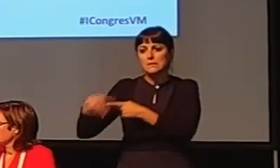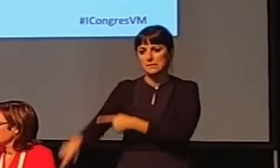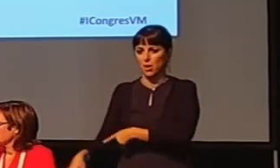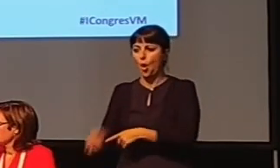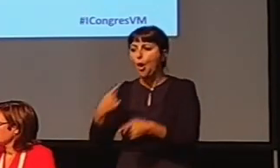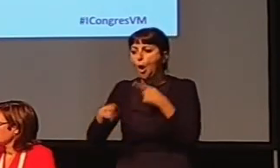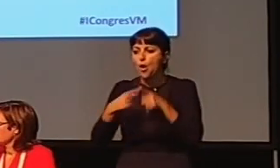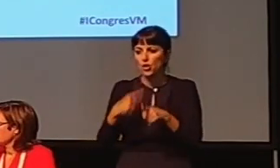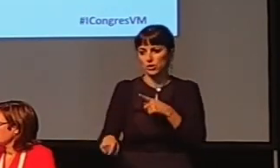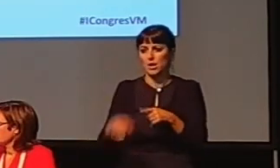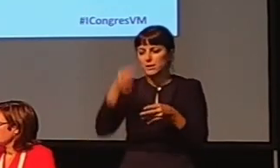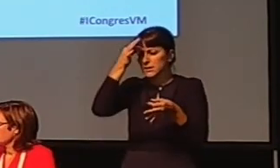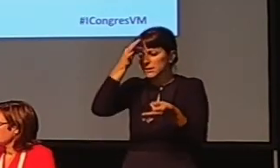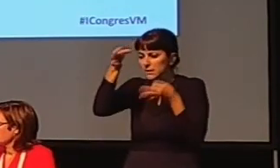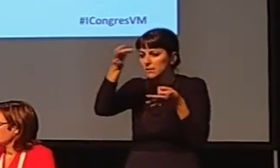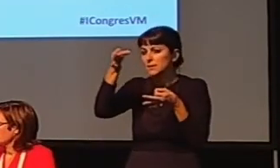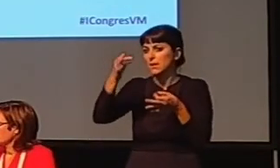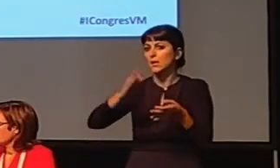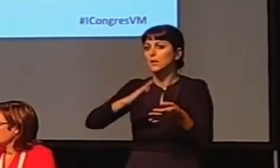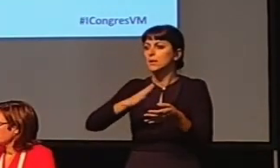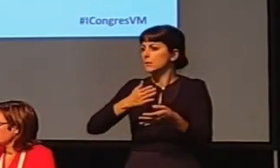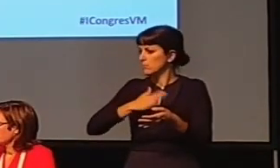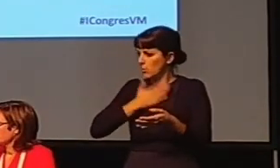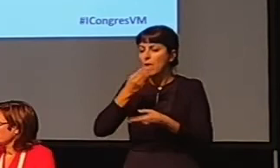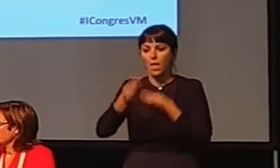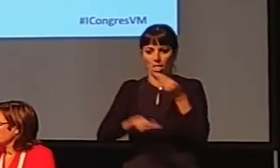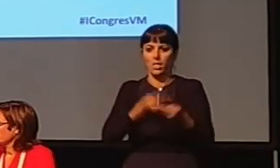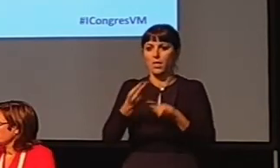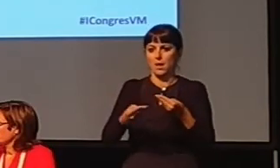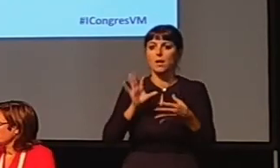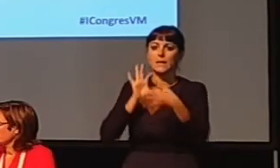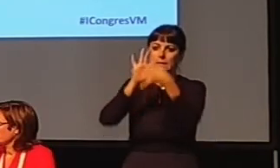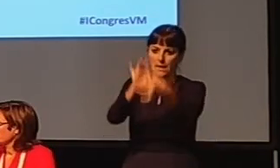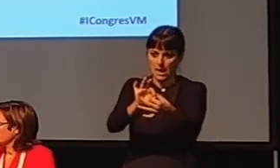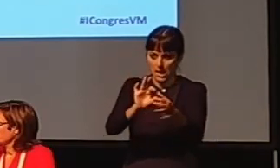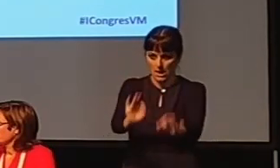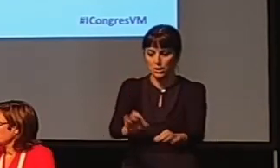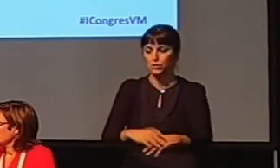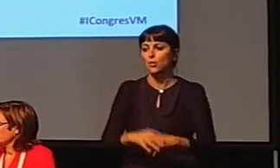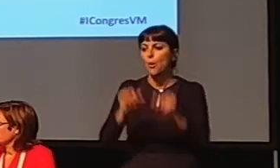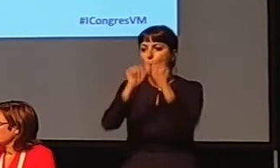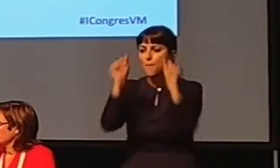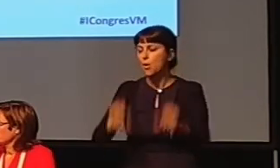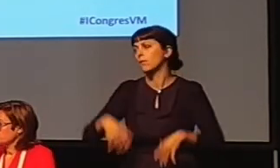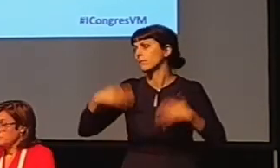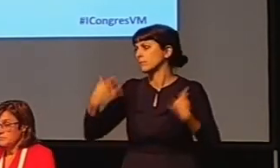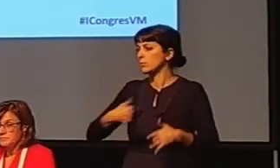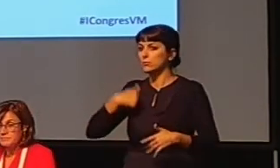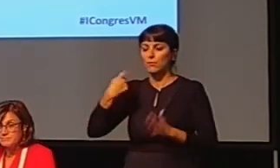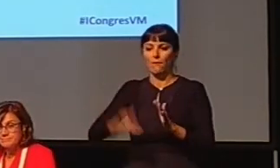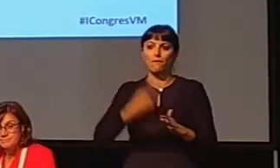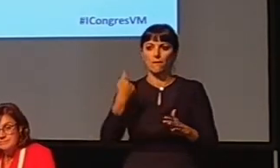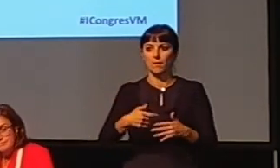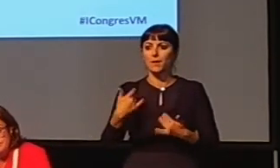sigui, hi ha coses molt concretes que tenen que fer, que tenen que veure amb això, ¿no? O sigui, partint d'aquest model. Com m'enrotllo?